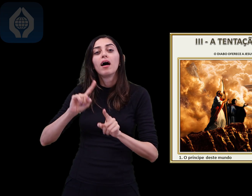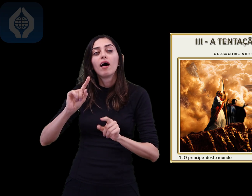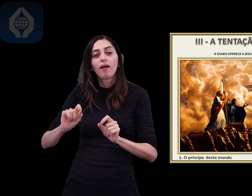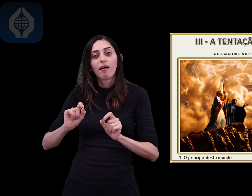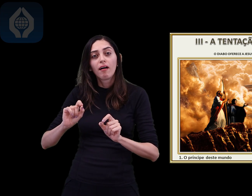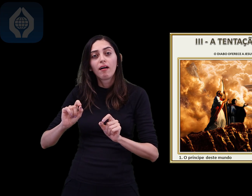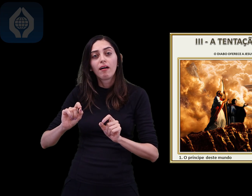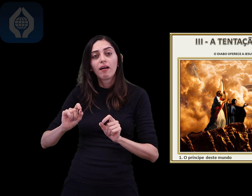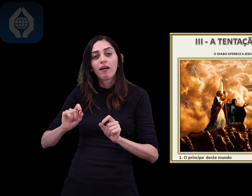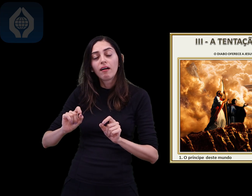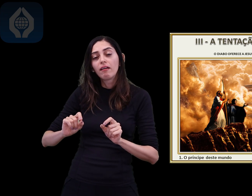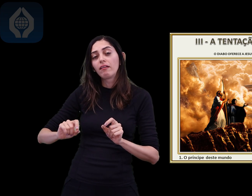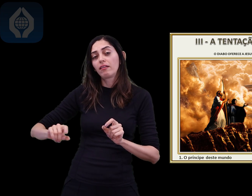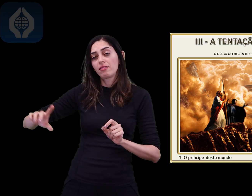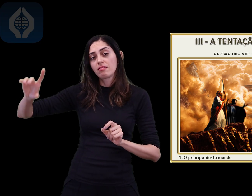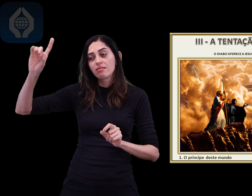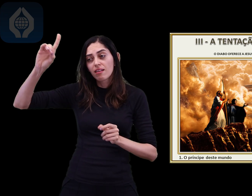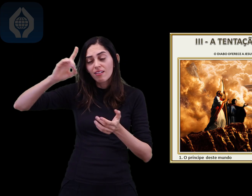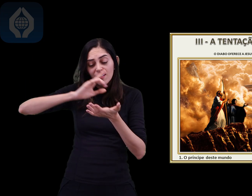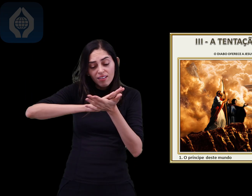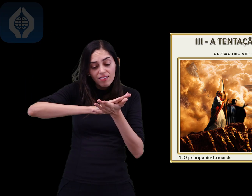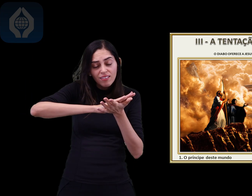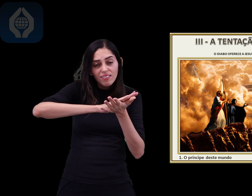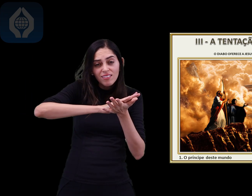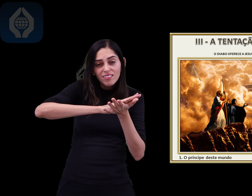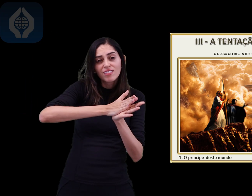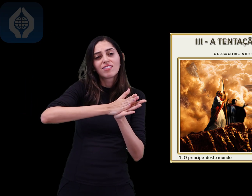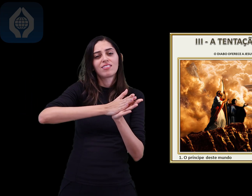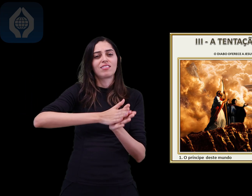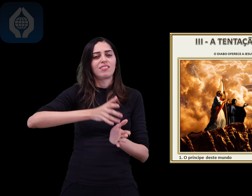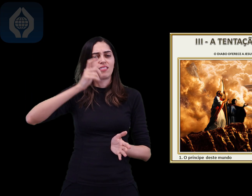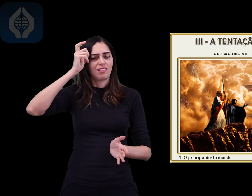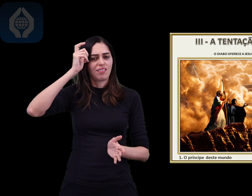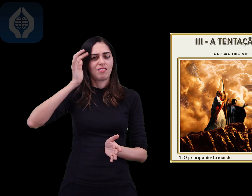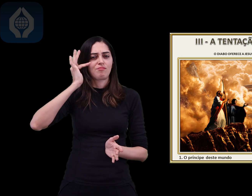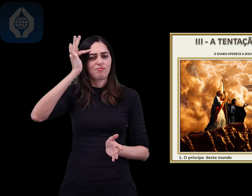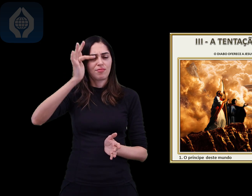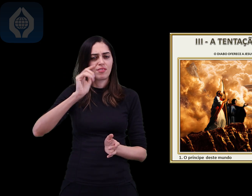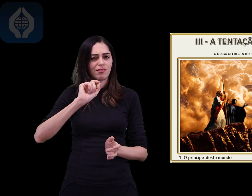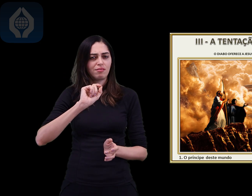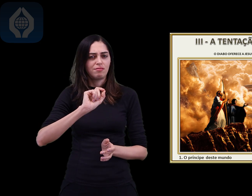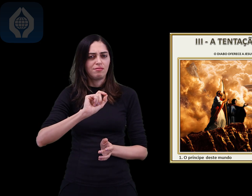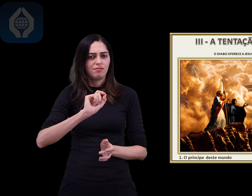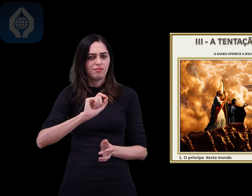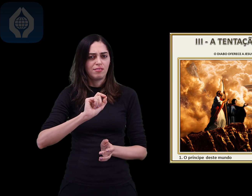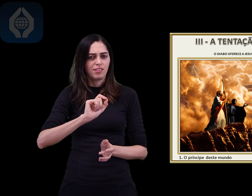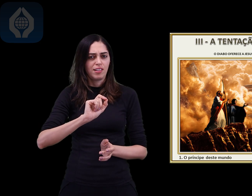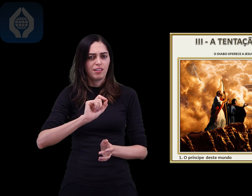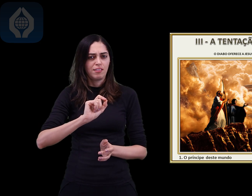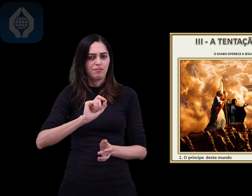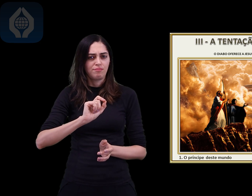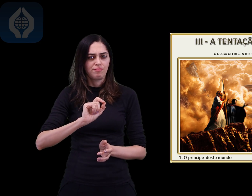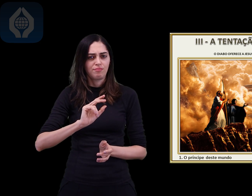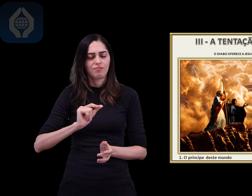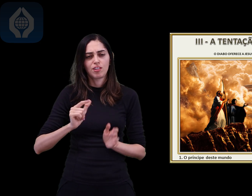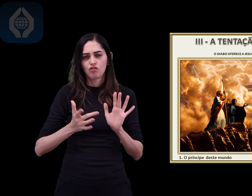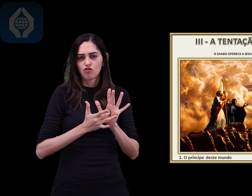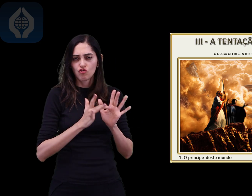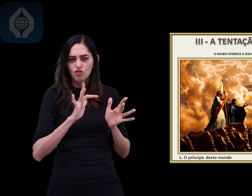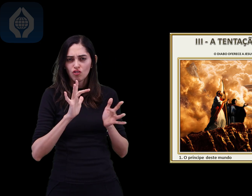Bíblia. Ele não mudou as palavras de Deus como Satanás o fez. Não obedeceu a Satanás